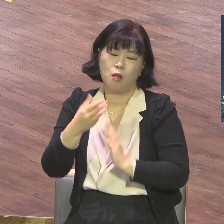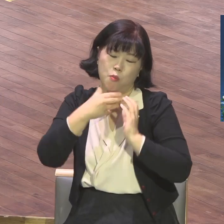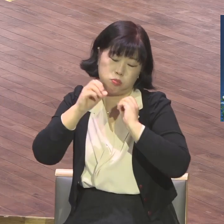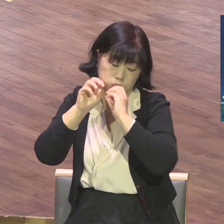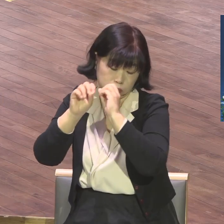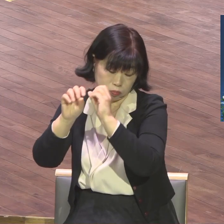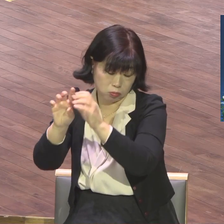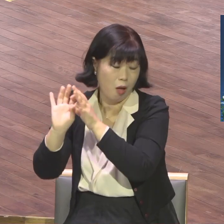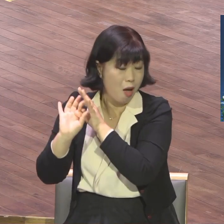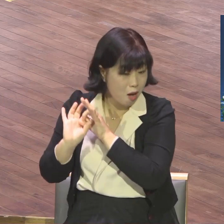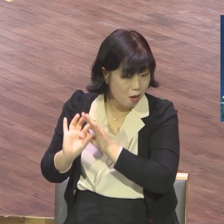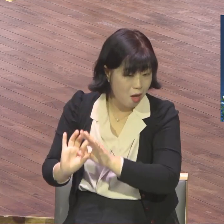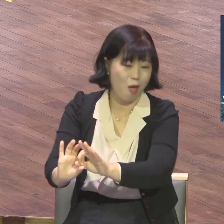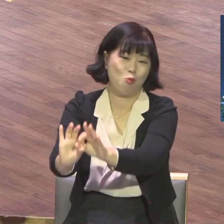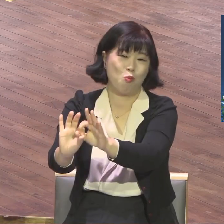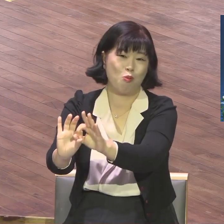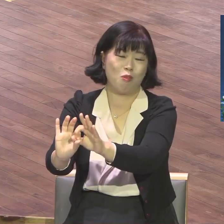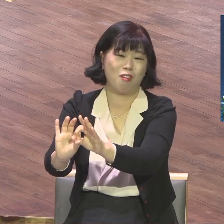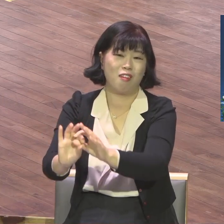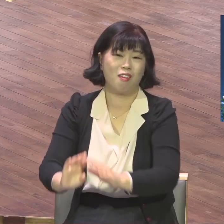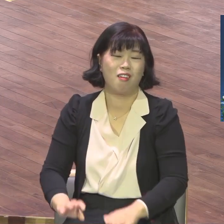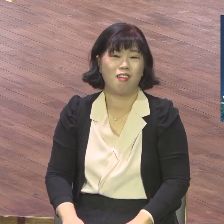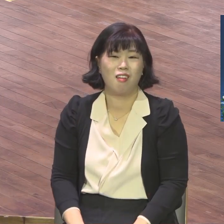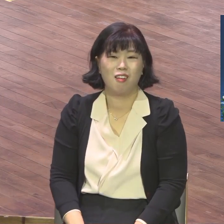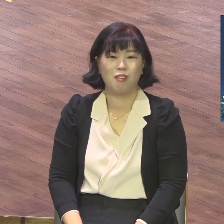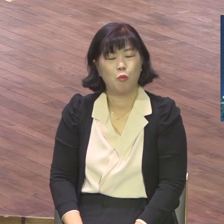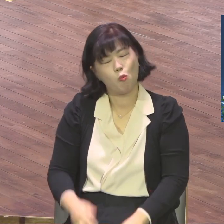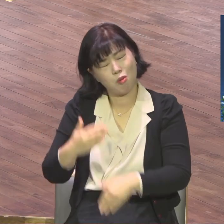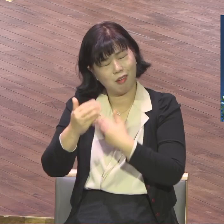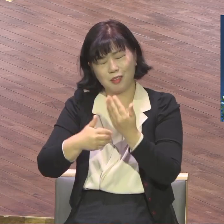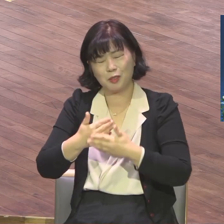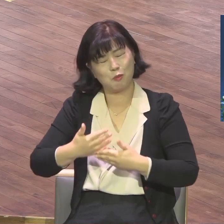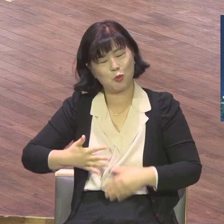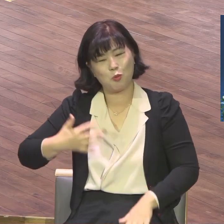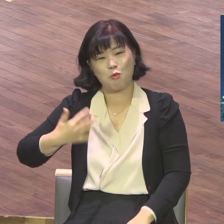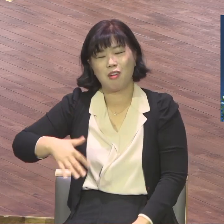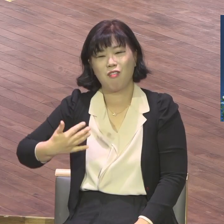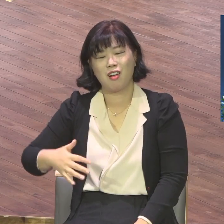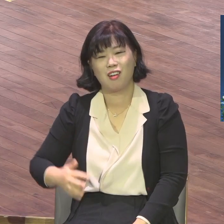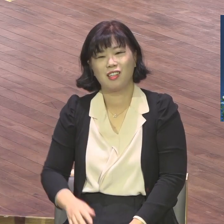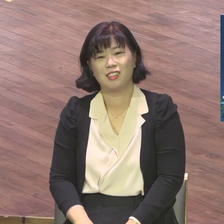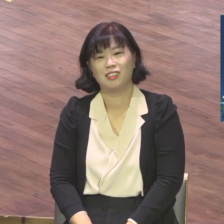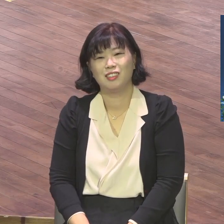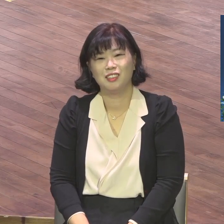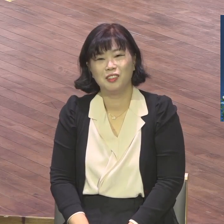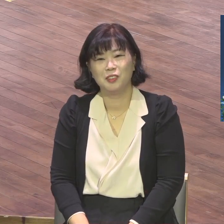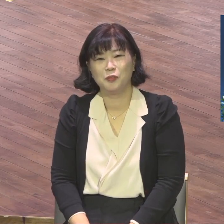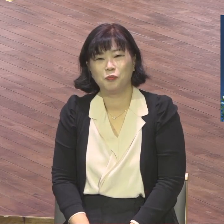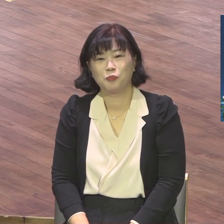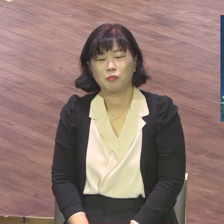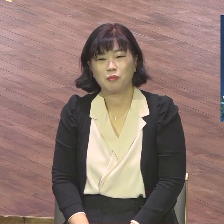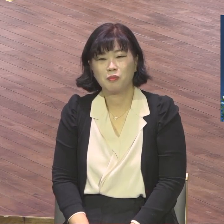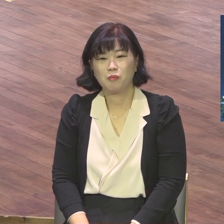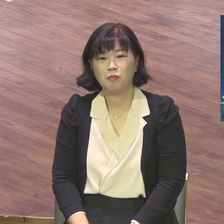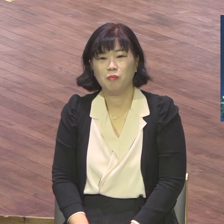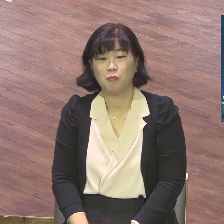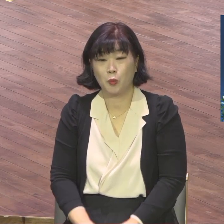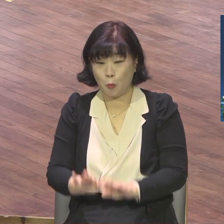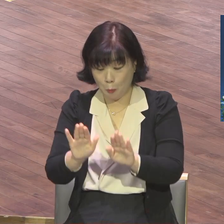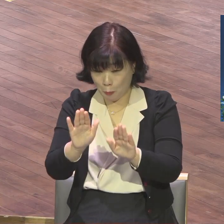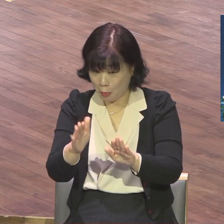전후 얘기했지요. 참 하나님 아시는 보면 신기하고 놀라워요. 아 예수님을 보내실 때 좀